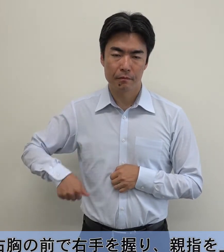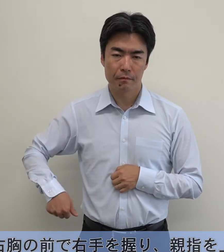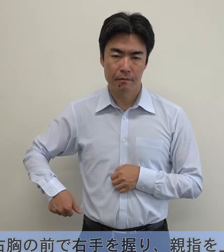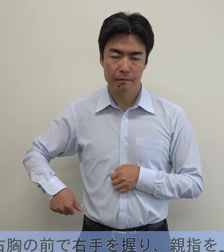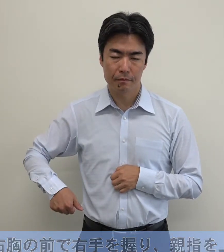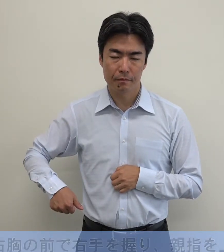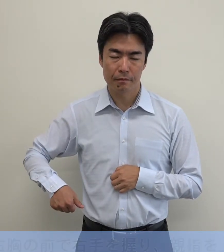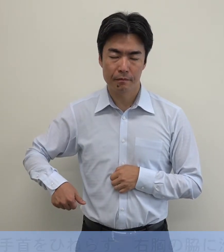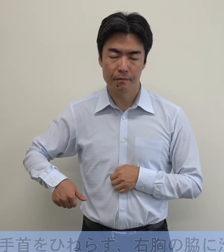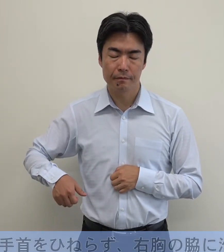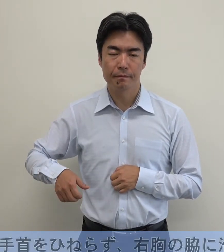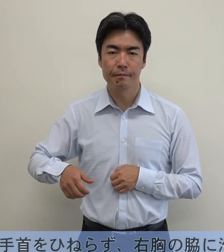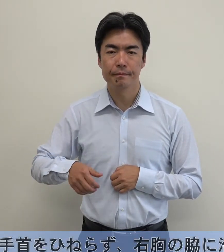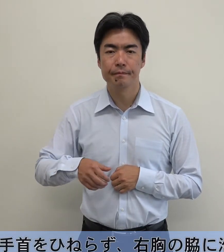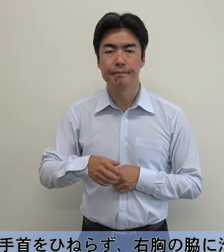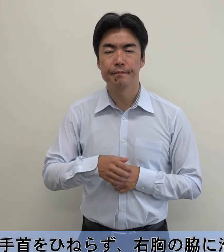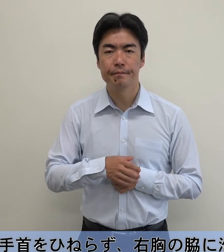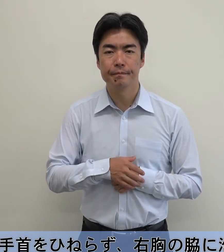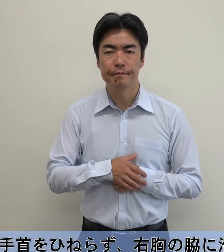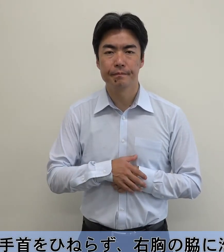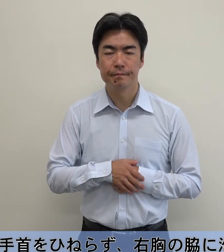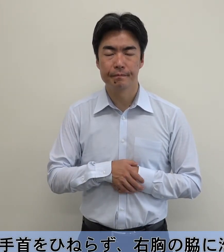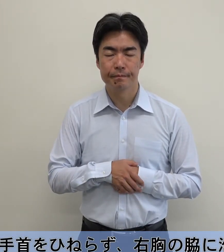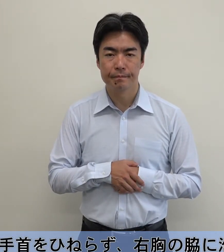けます。手首をひねらず、